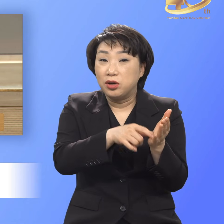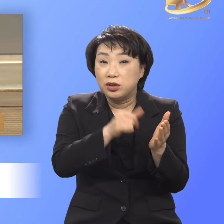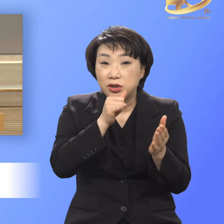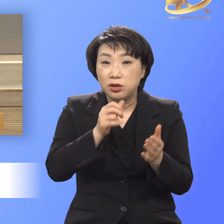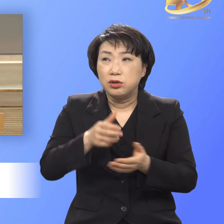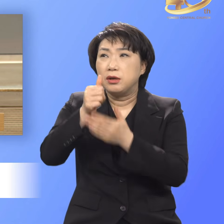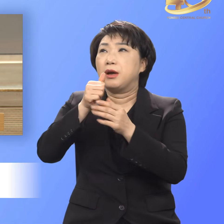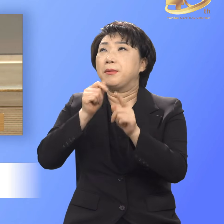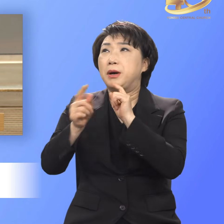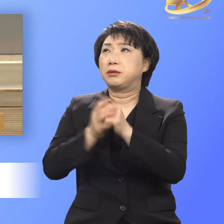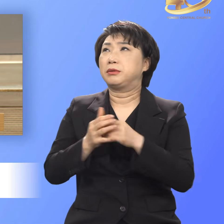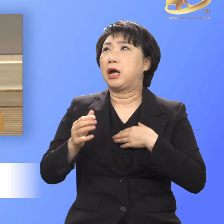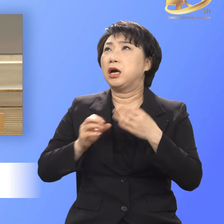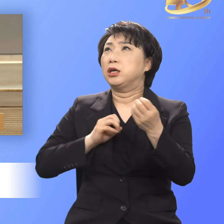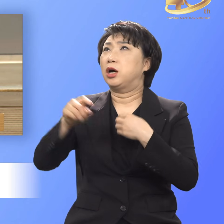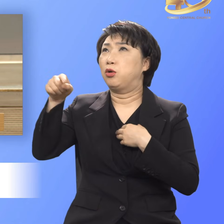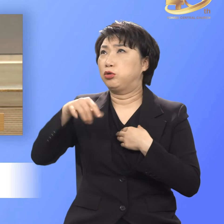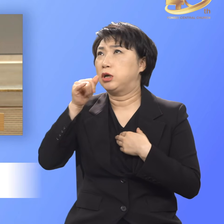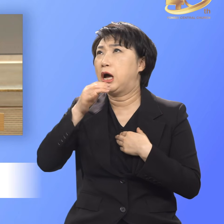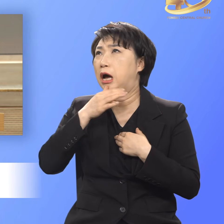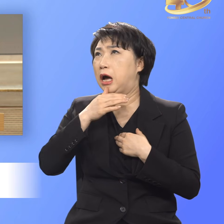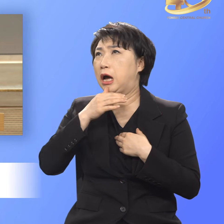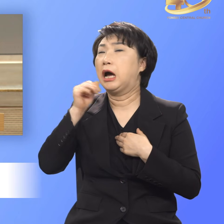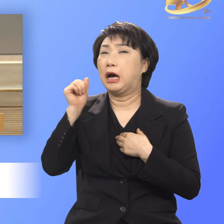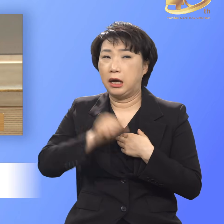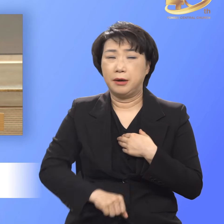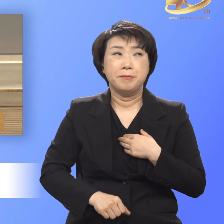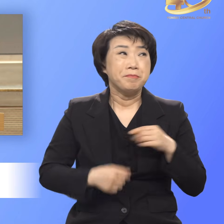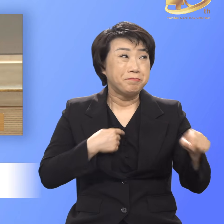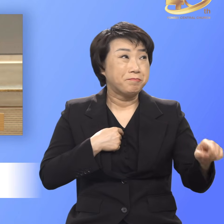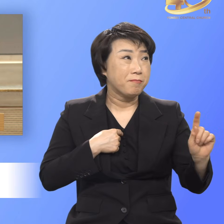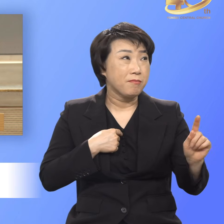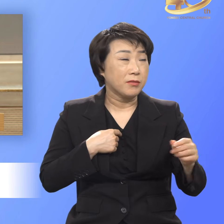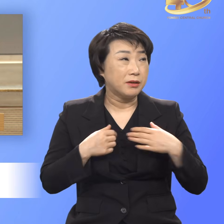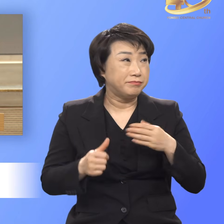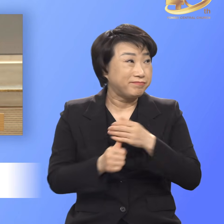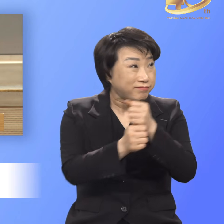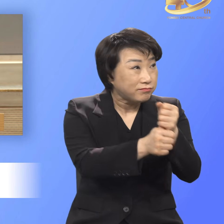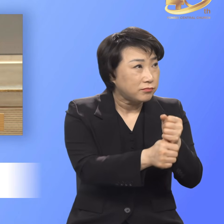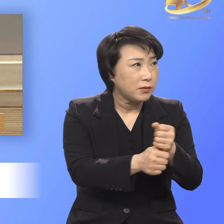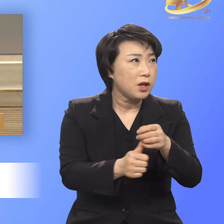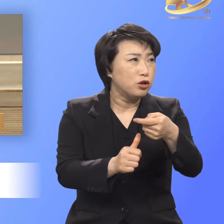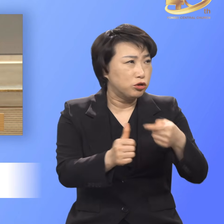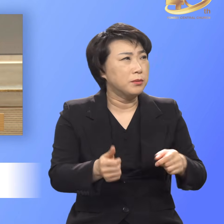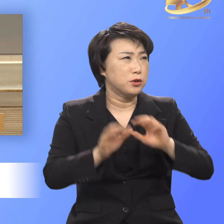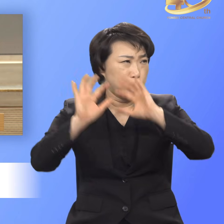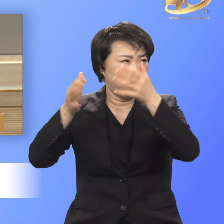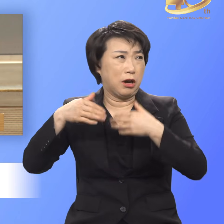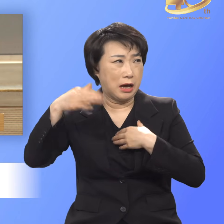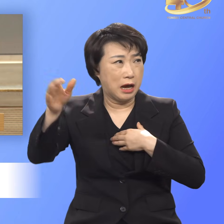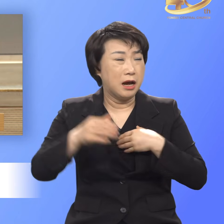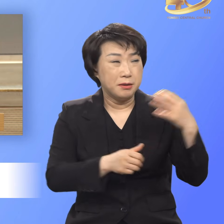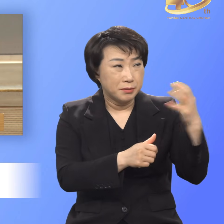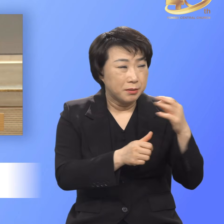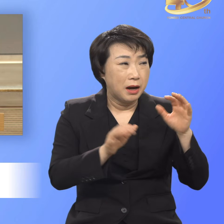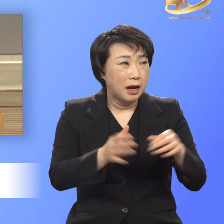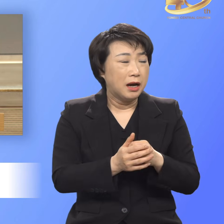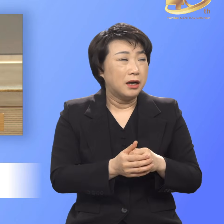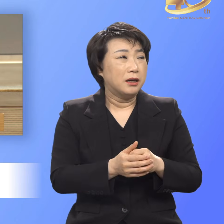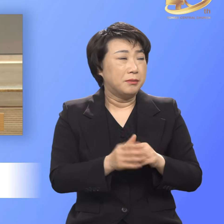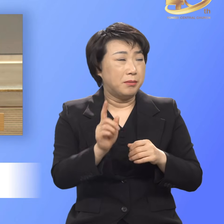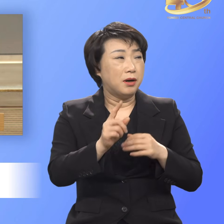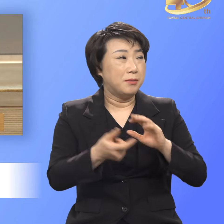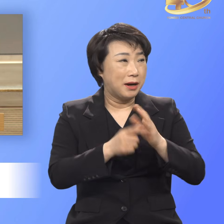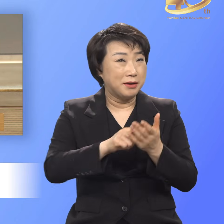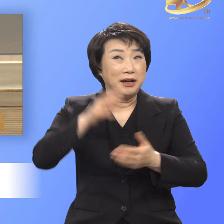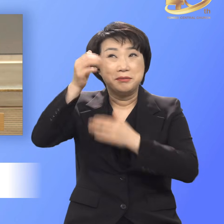되게 이루어지는구나. 그럼 나는 뭐 까짓거 넘겨주면 죽이면 천국 가는 것이고 핍박받고 학대받으면 받는